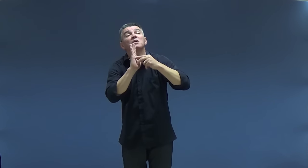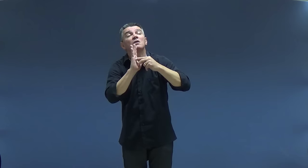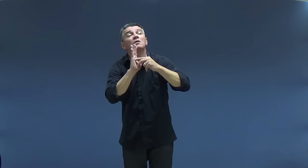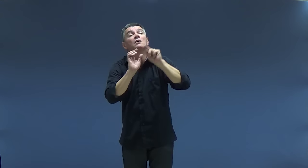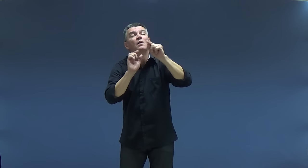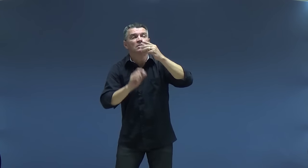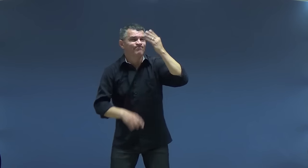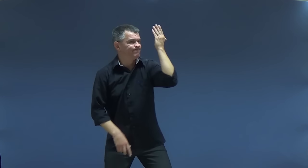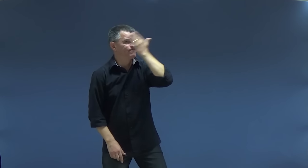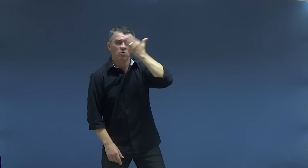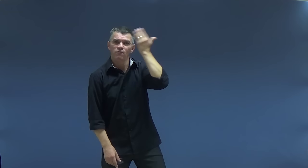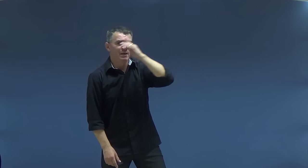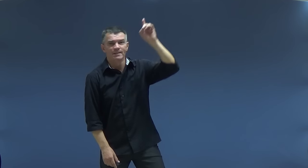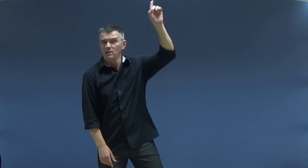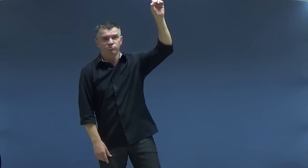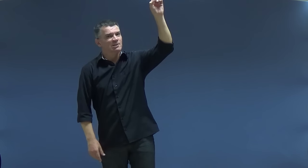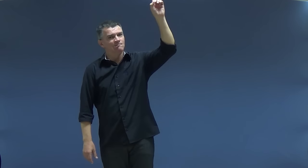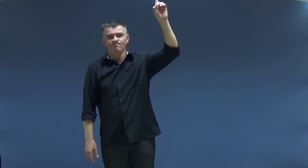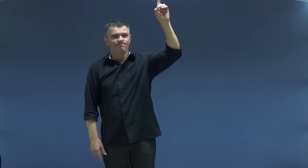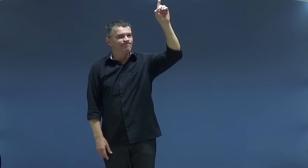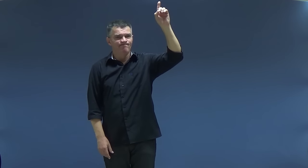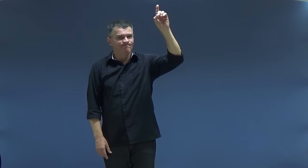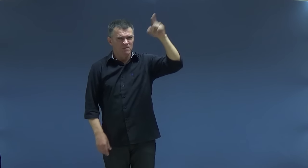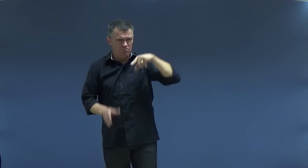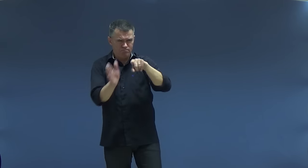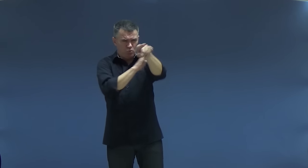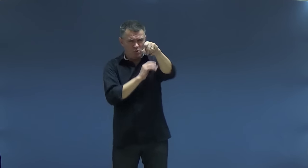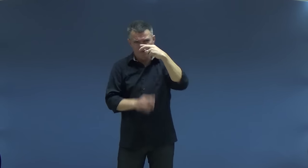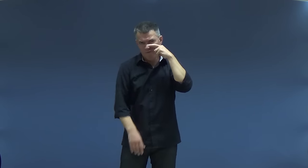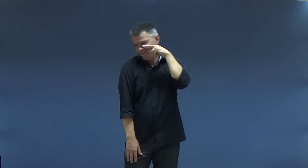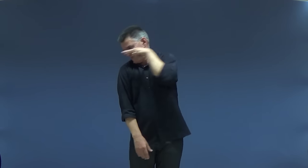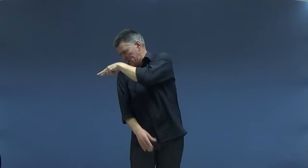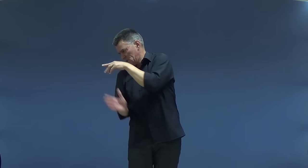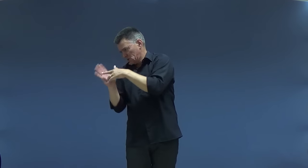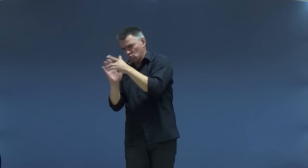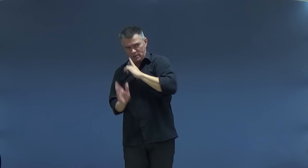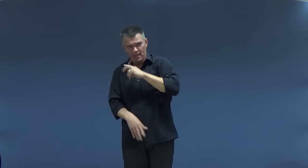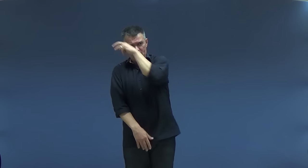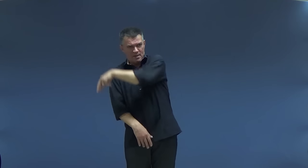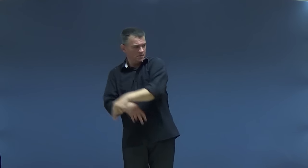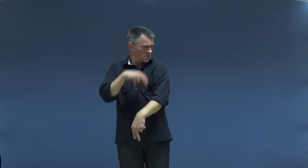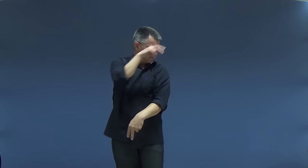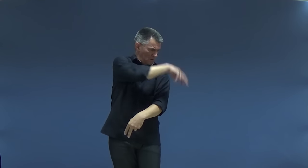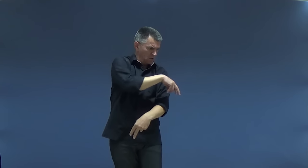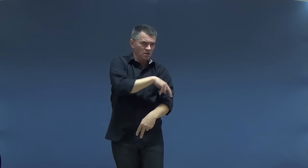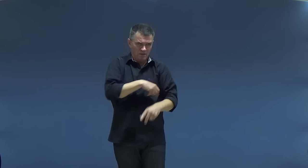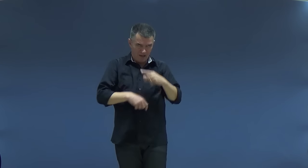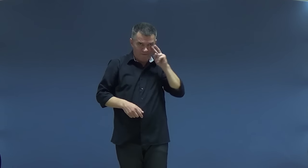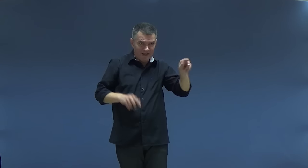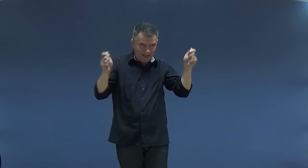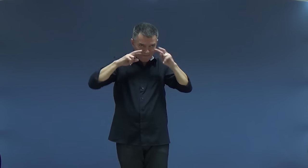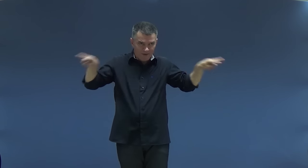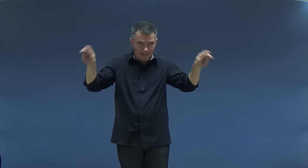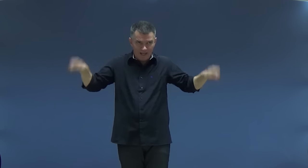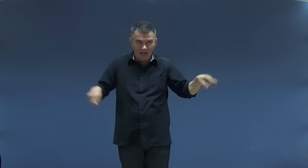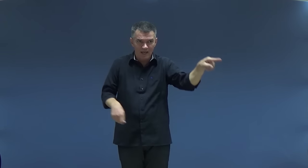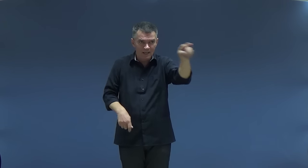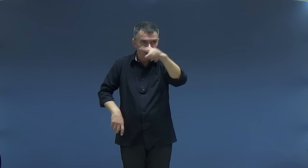E o que significa fé? A gente não vê Deus. Você consegue ver Jesus do teu lado aí? Dá pra você ver?